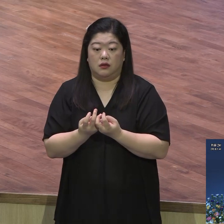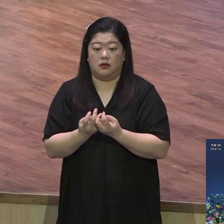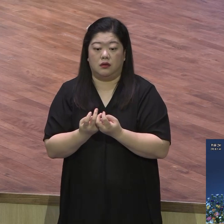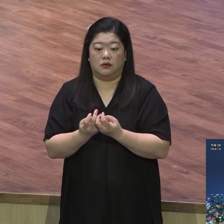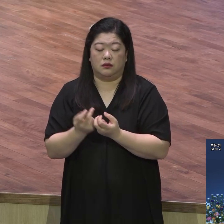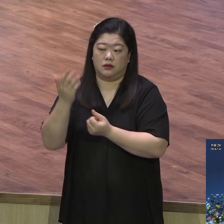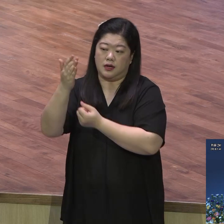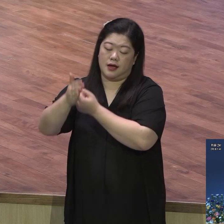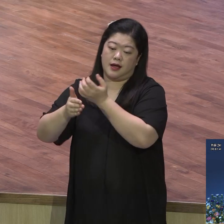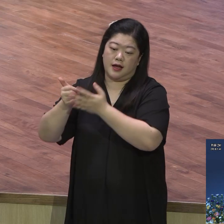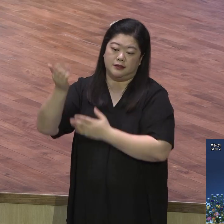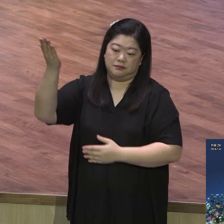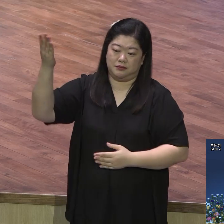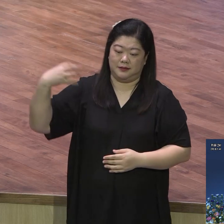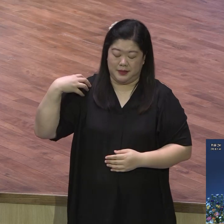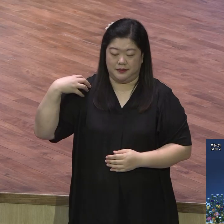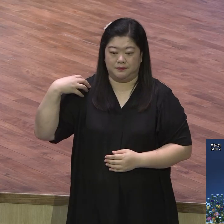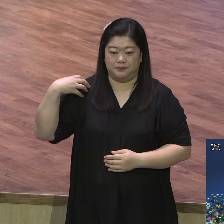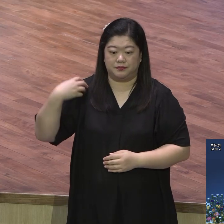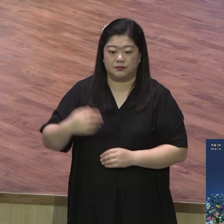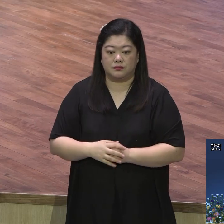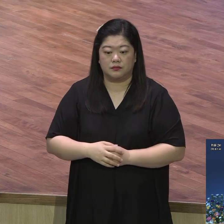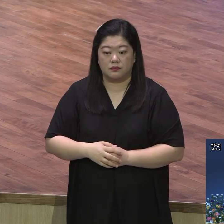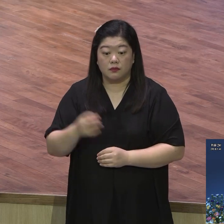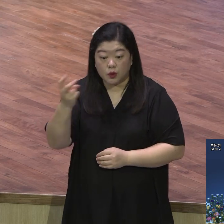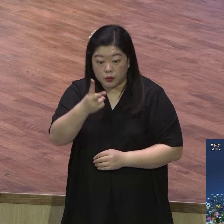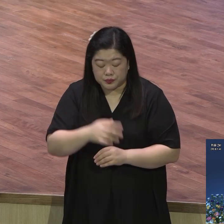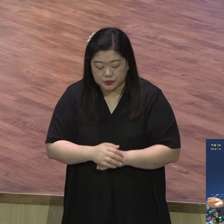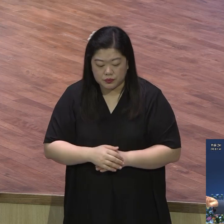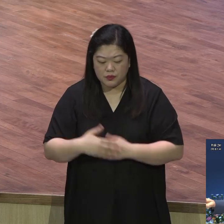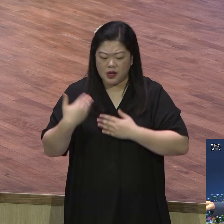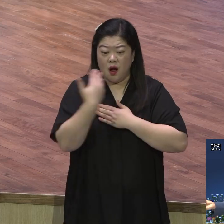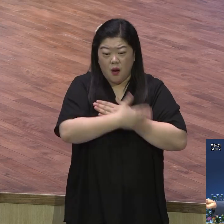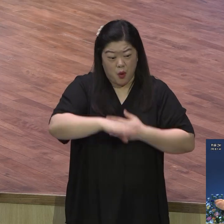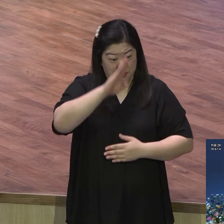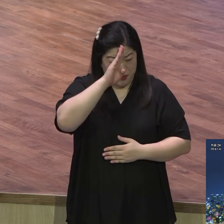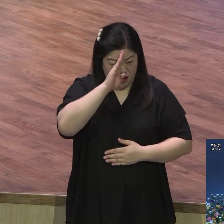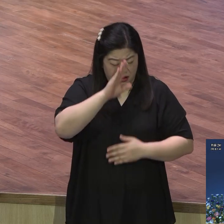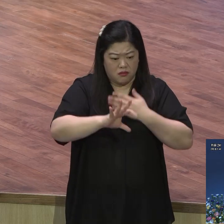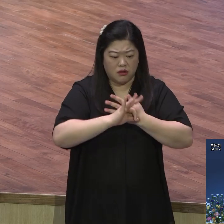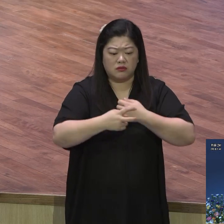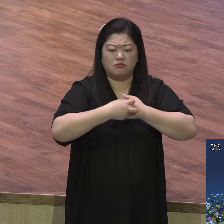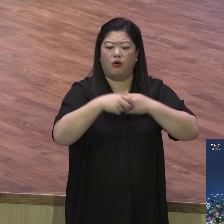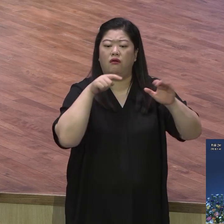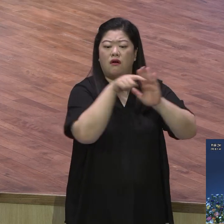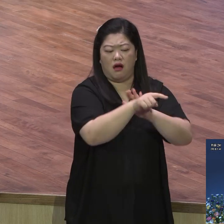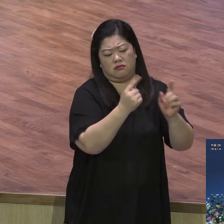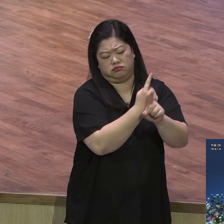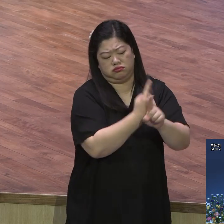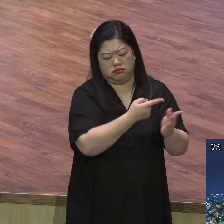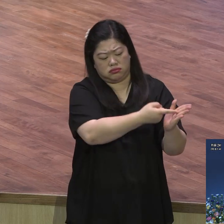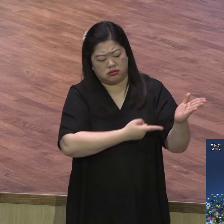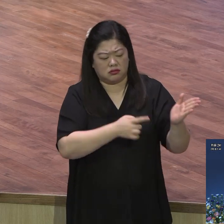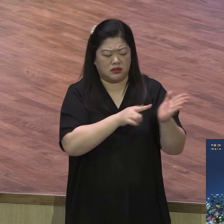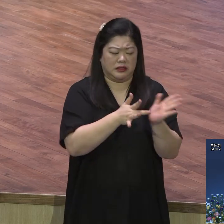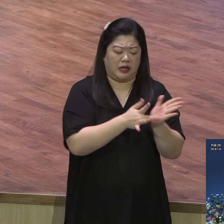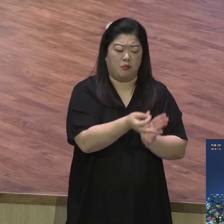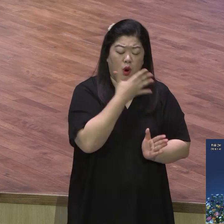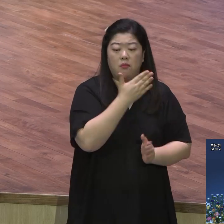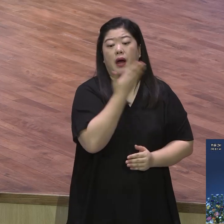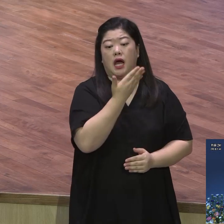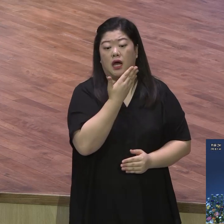영적으로 영적 문제, 중심문제. 육심문제는 의사고침을 하더라도 영적 문제. 못 고칩니다.